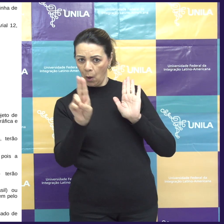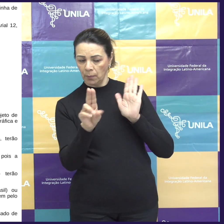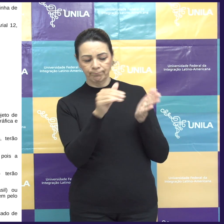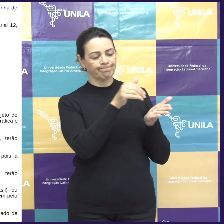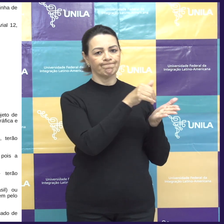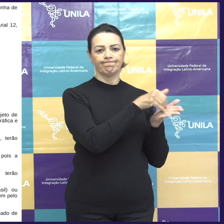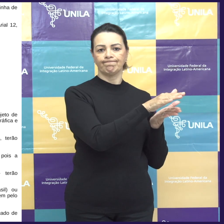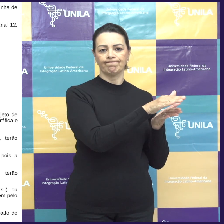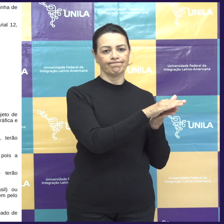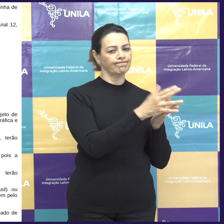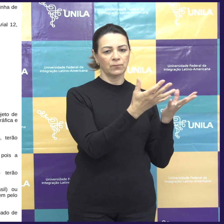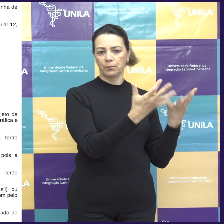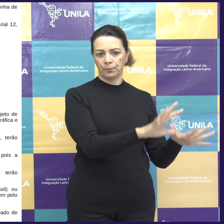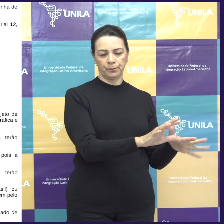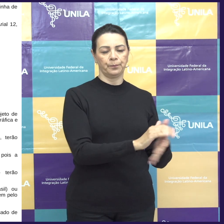sua inscrição.